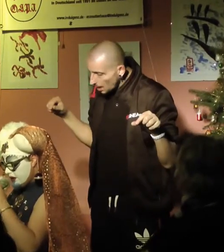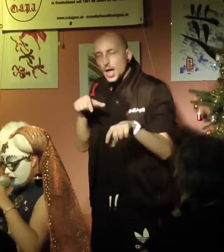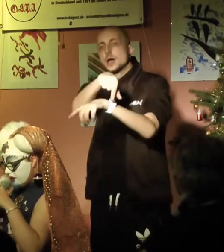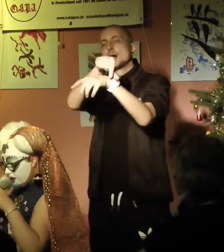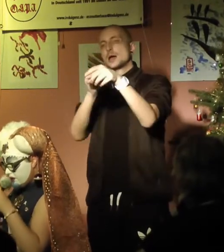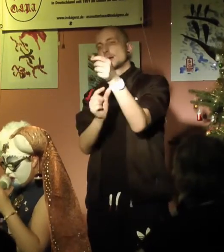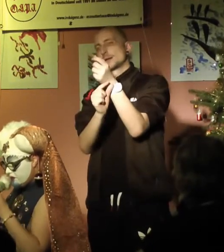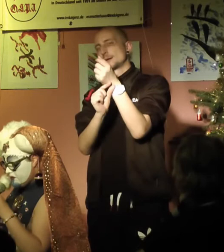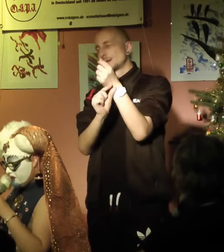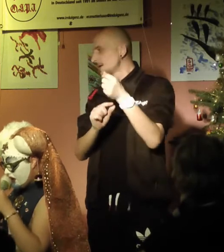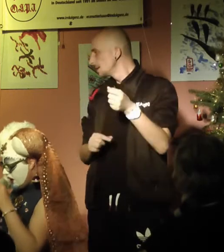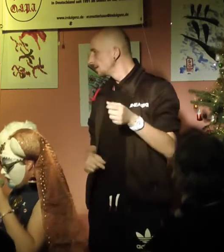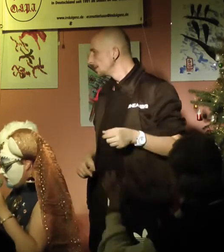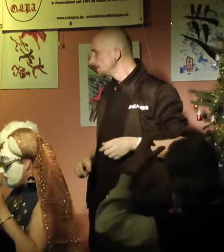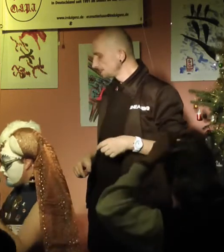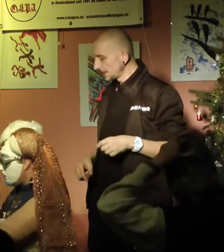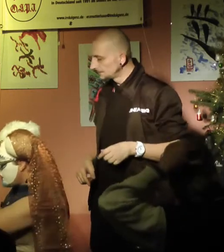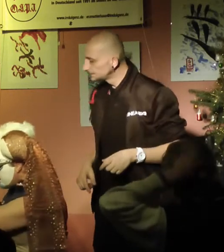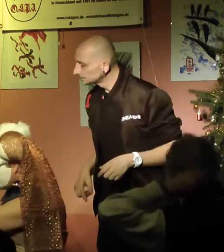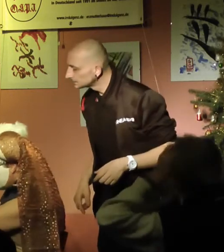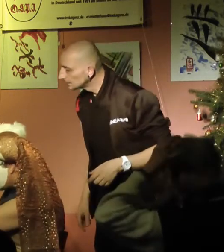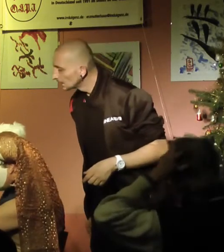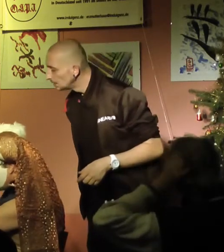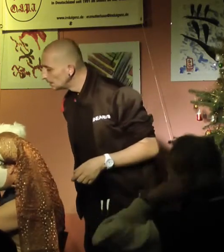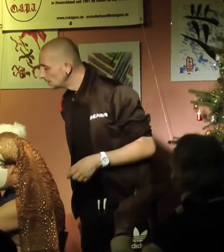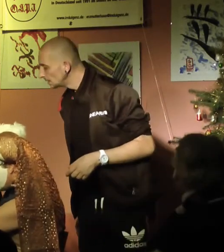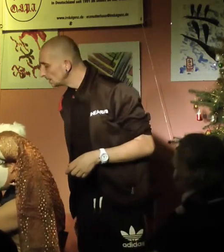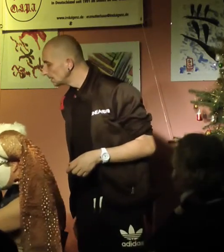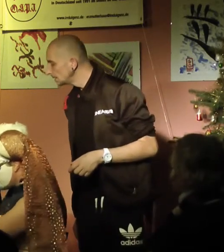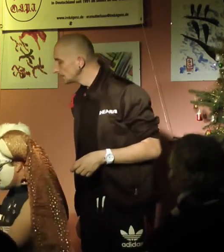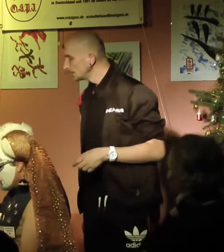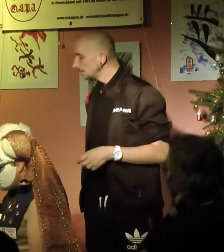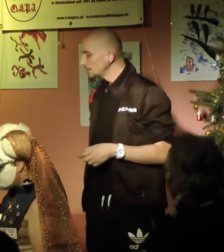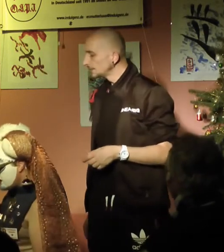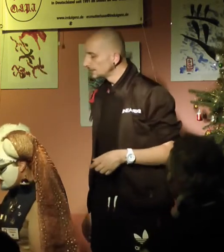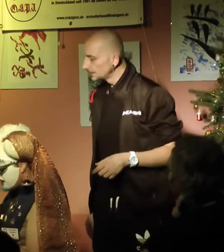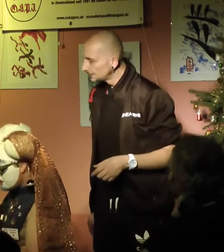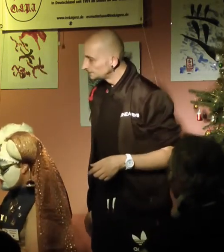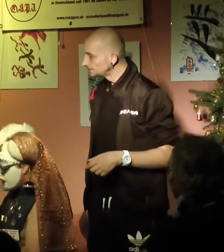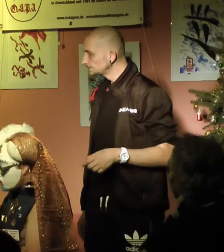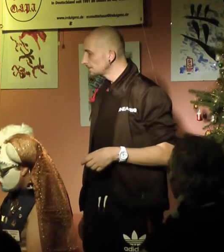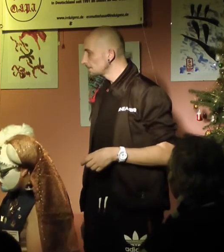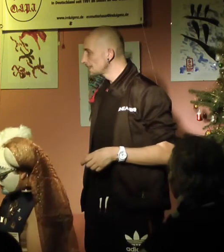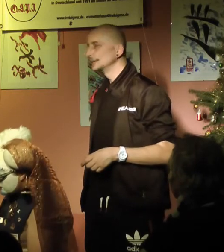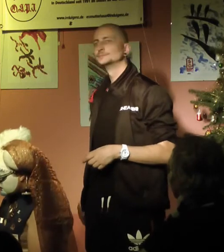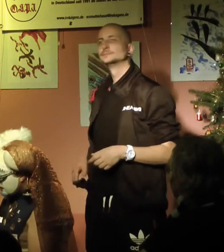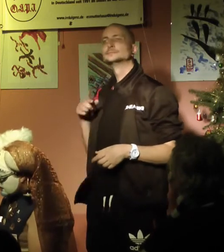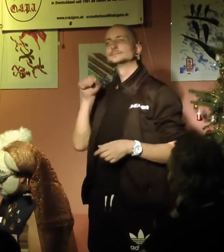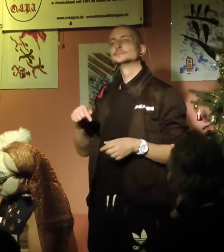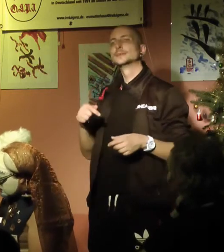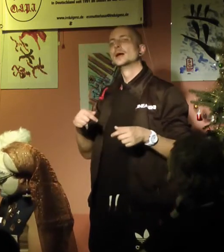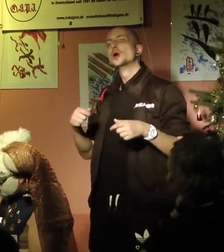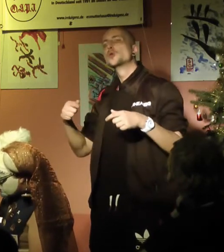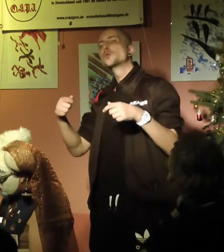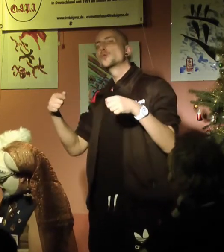Nee. Ja, ich muss das mal schlecht. Wovon man das mal raus, bitte? Und zwar, das heißt nämlich mein Gummiband. Das